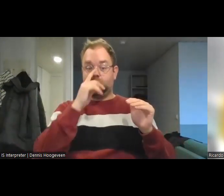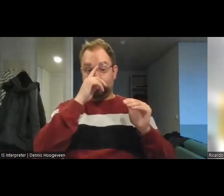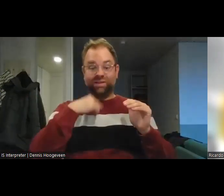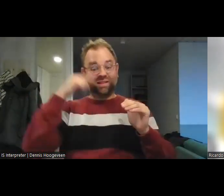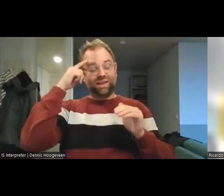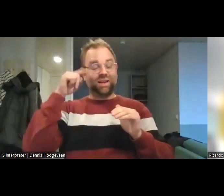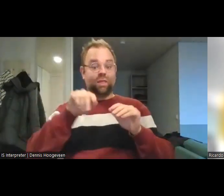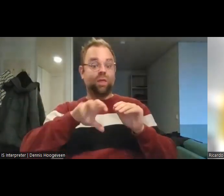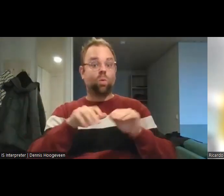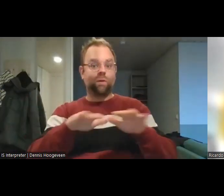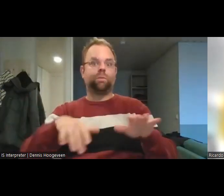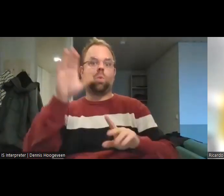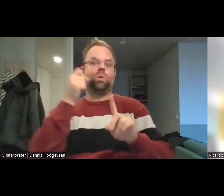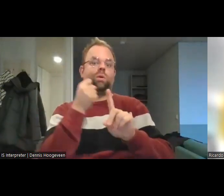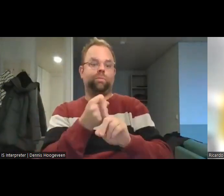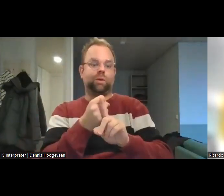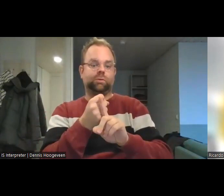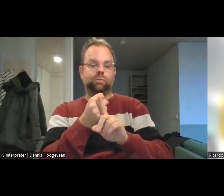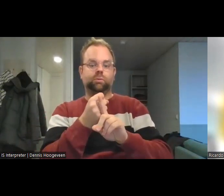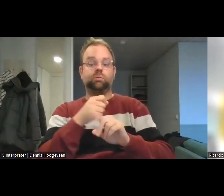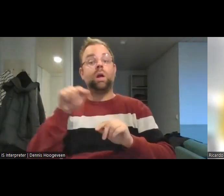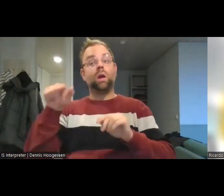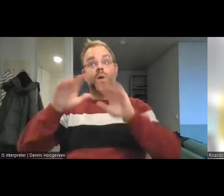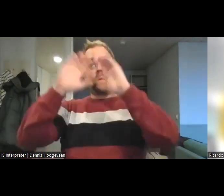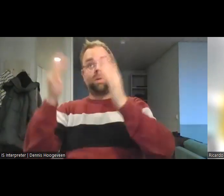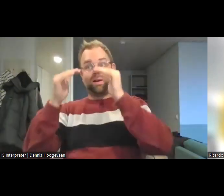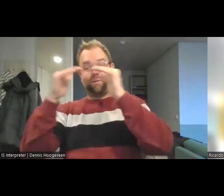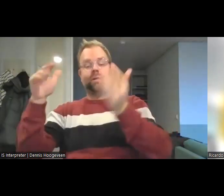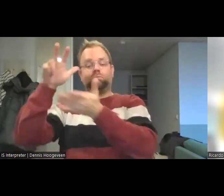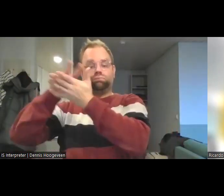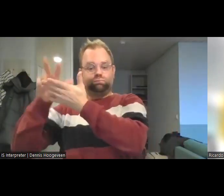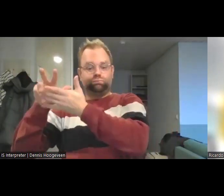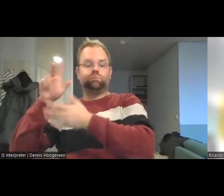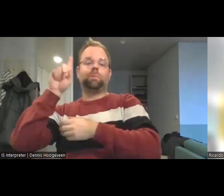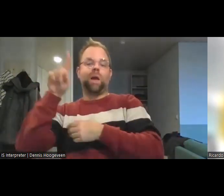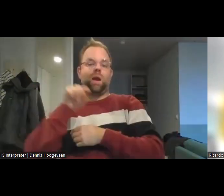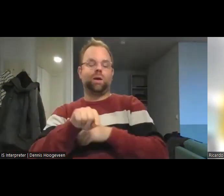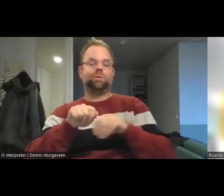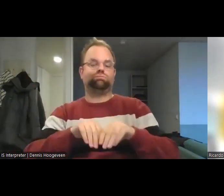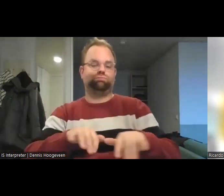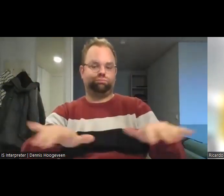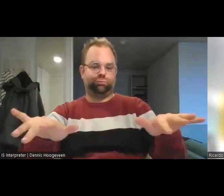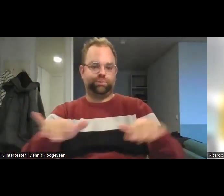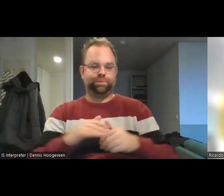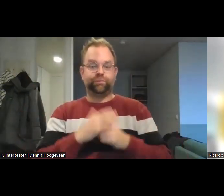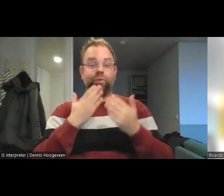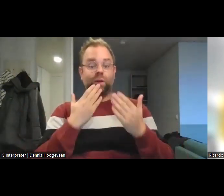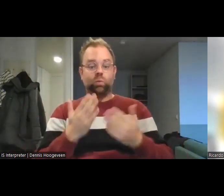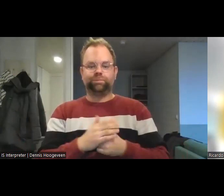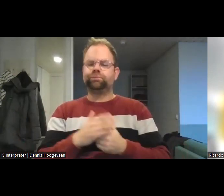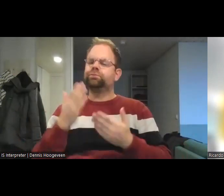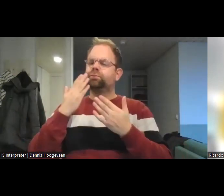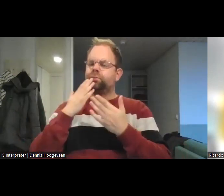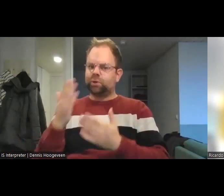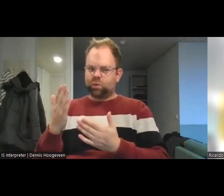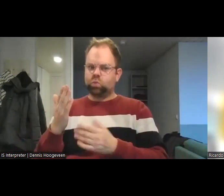impact au niveau global. Merci Maout et merci d'avoir parlé du renforcement de